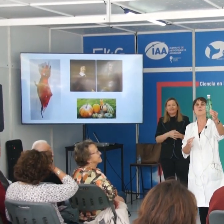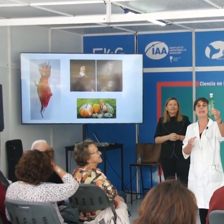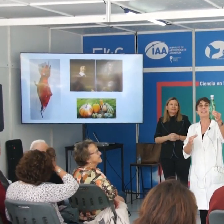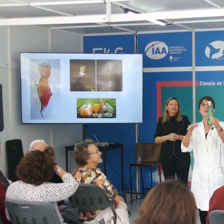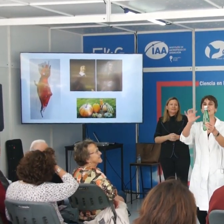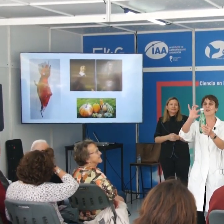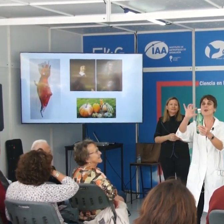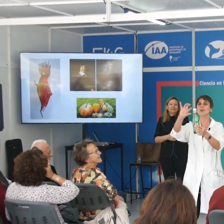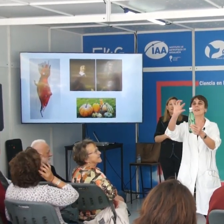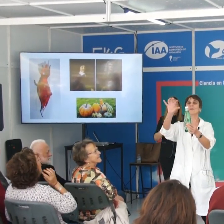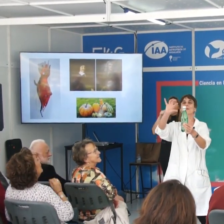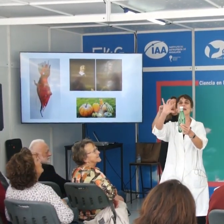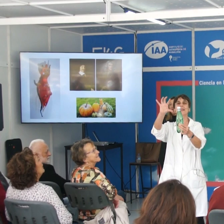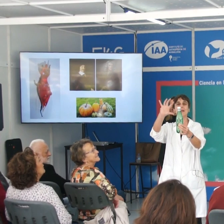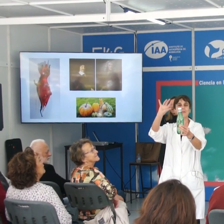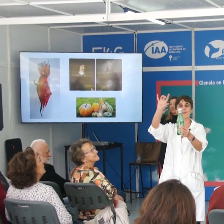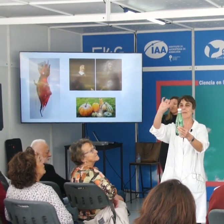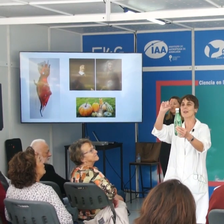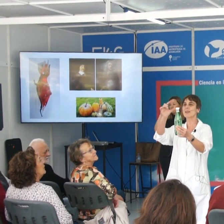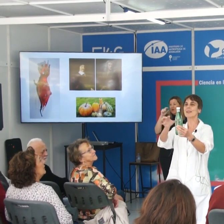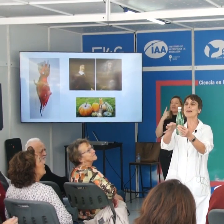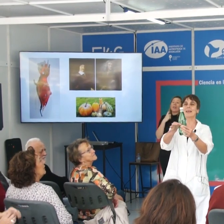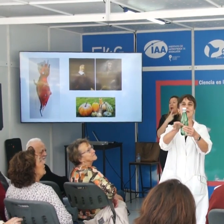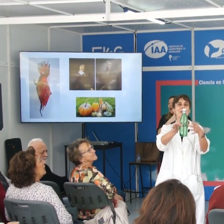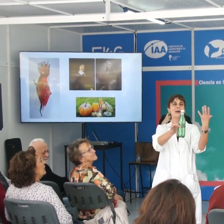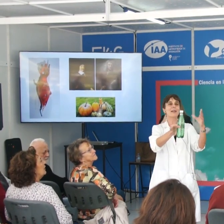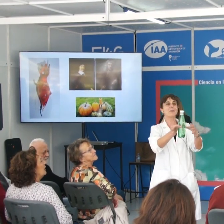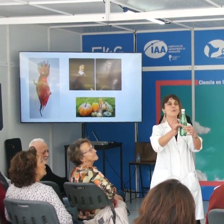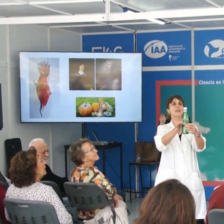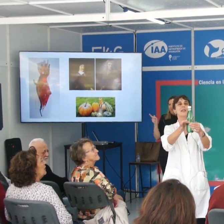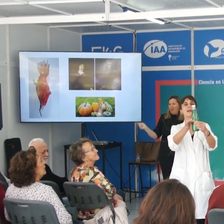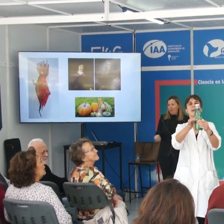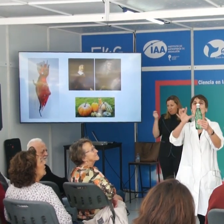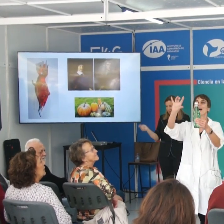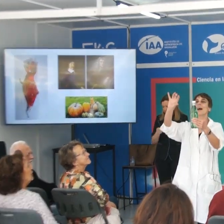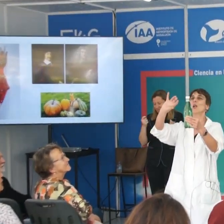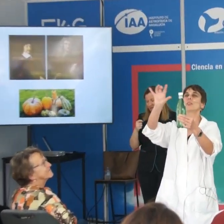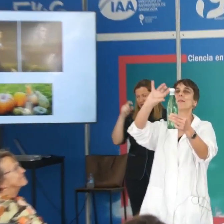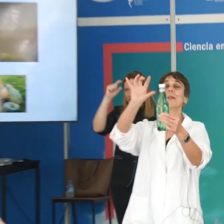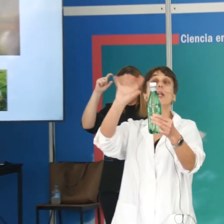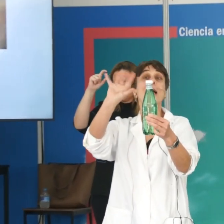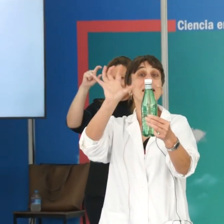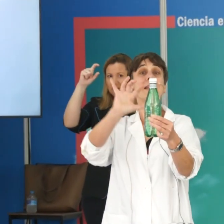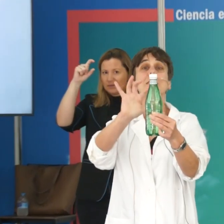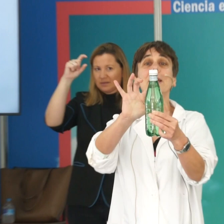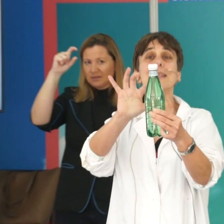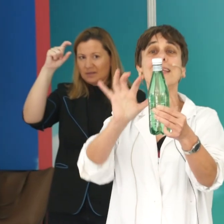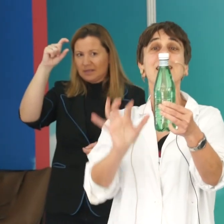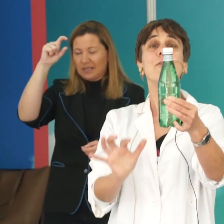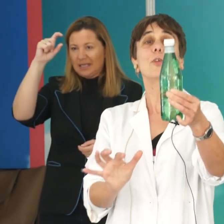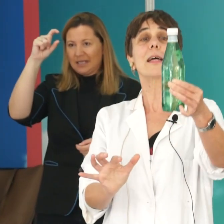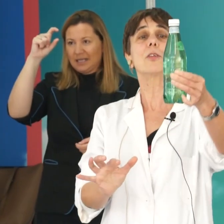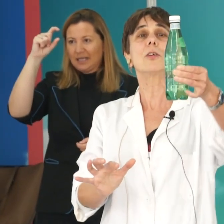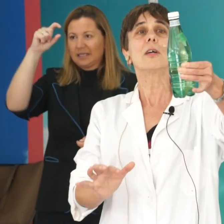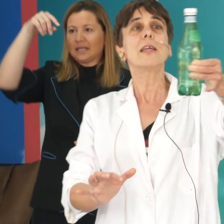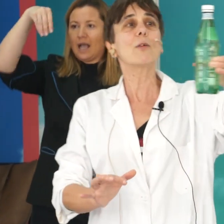es un vialito de esta de colonia de propaganda, vamos, de los que te dan cada vez que vas a la perfumería. Simplemente lo calibras para que se